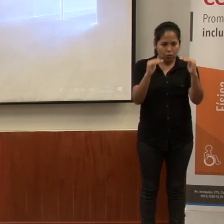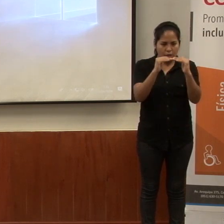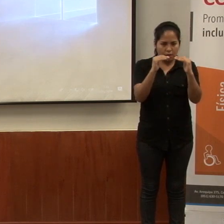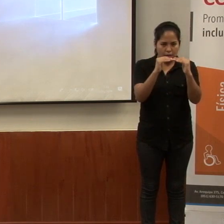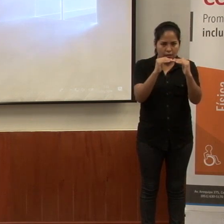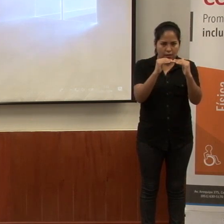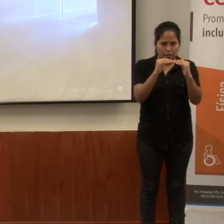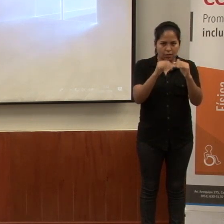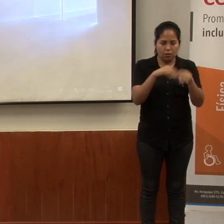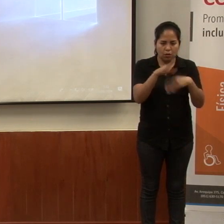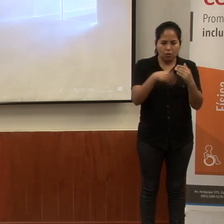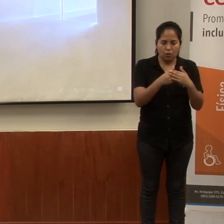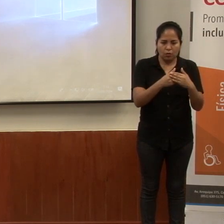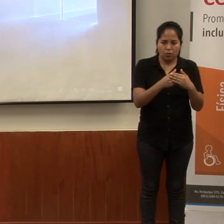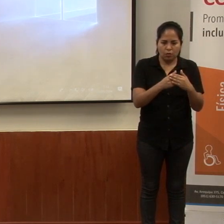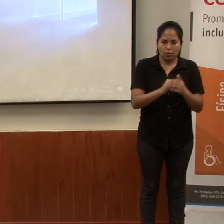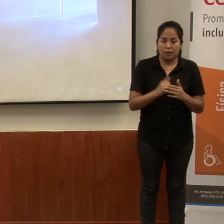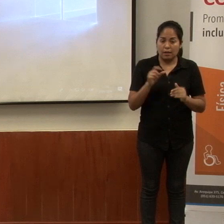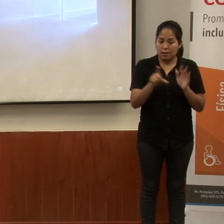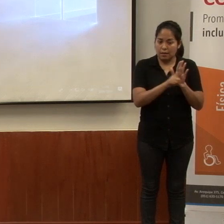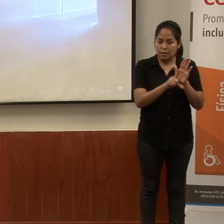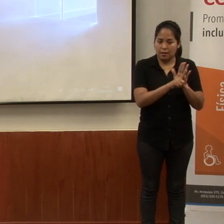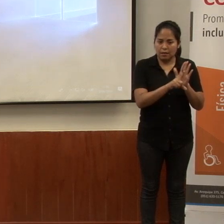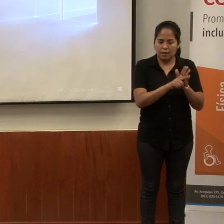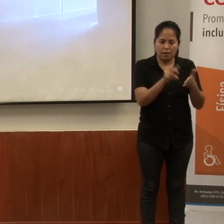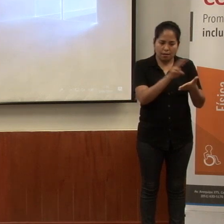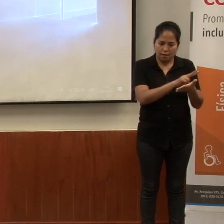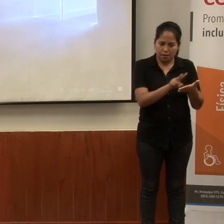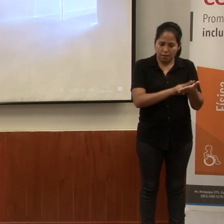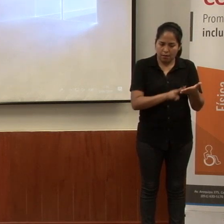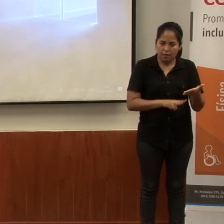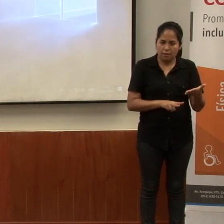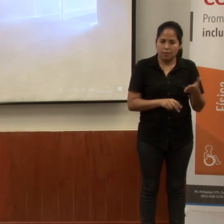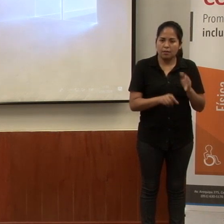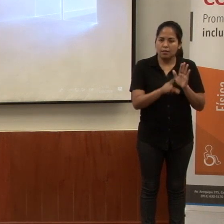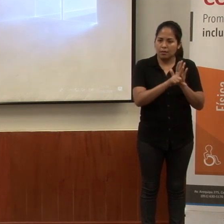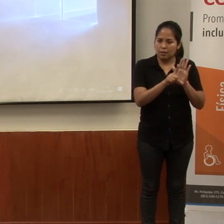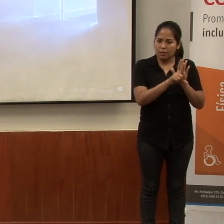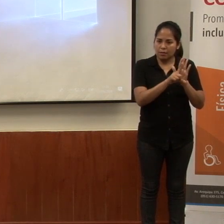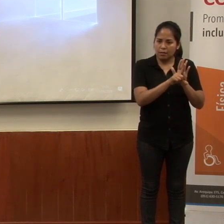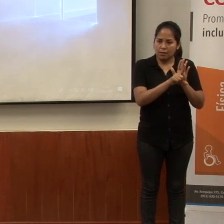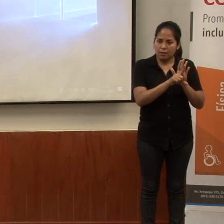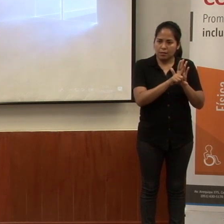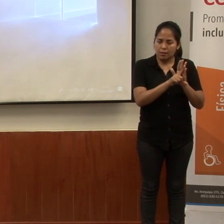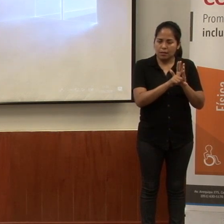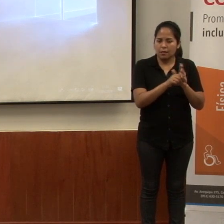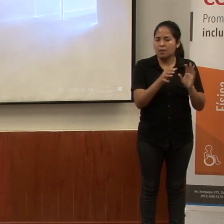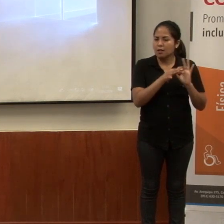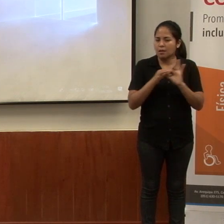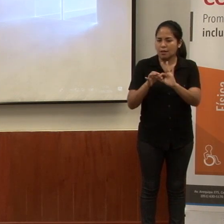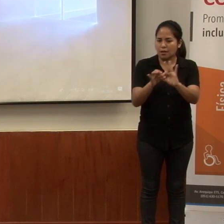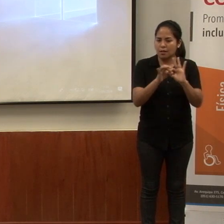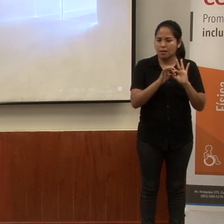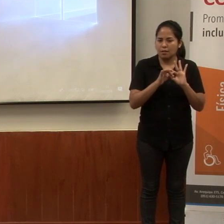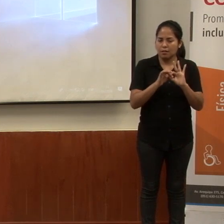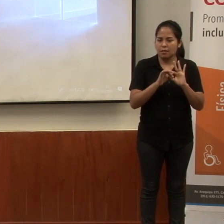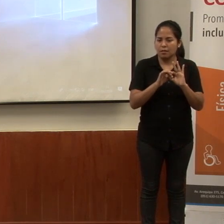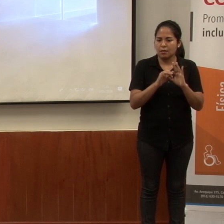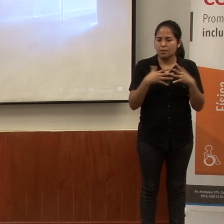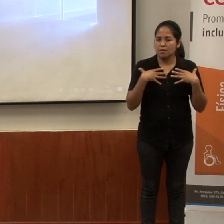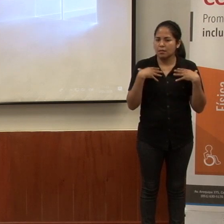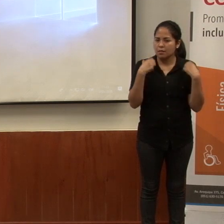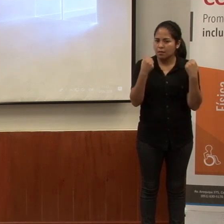primer nivel. Por eso esta ley, léanla por favor, la ley de redes integradas de salud,